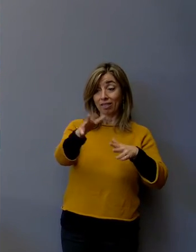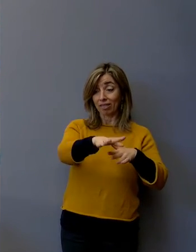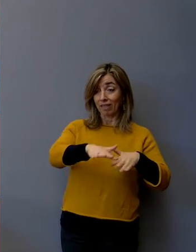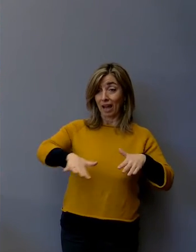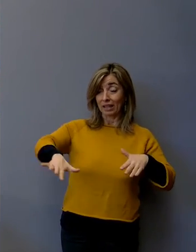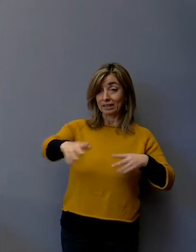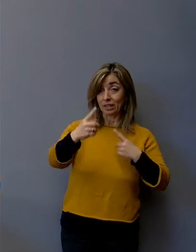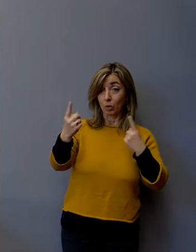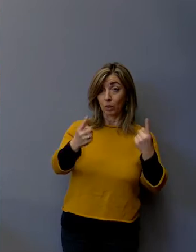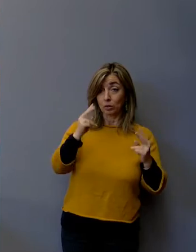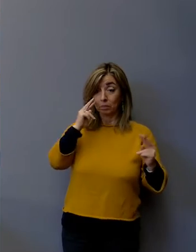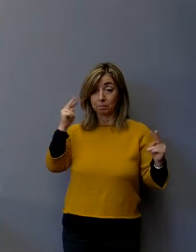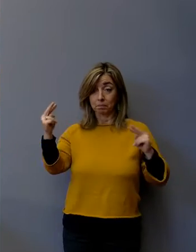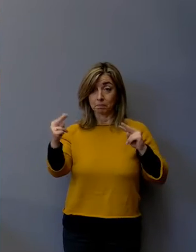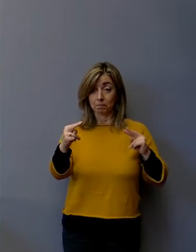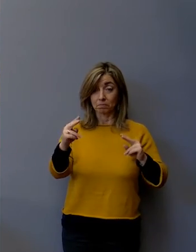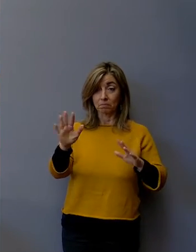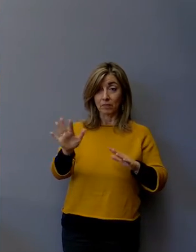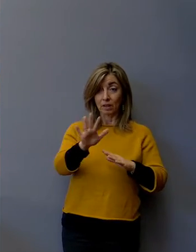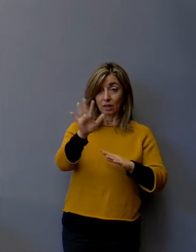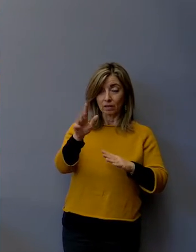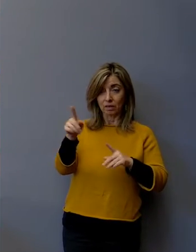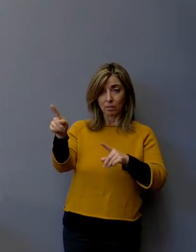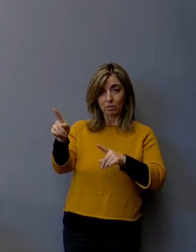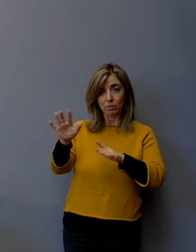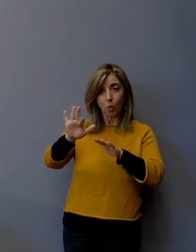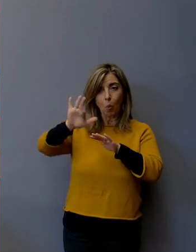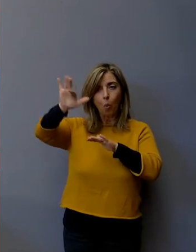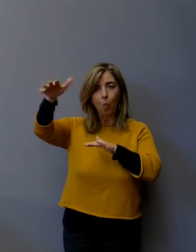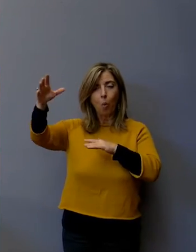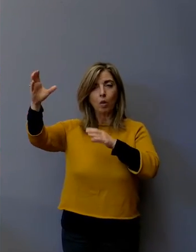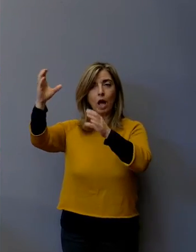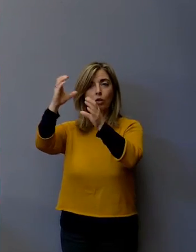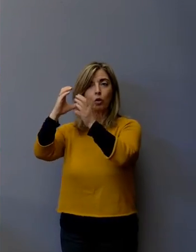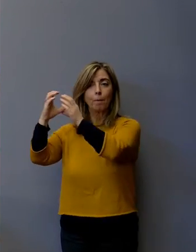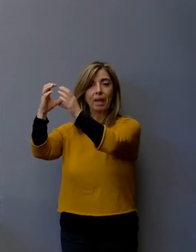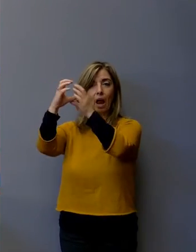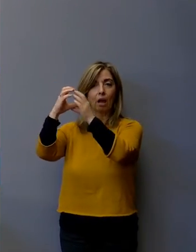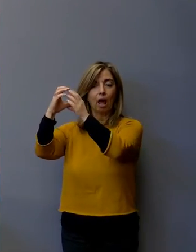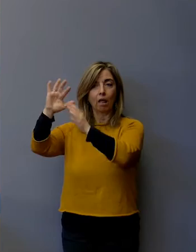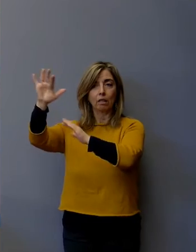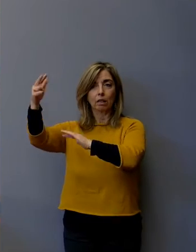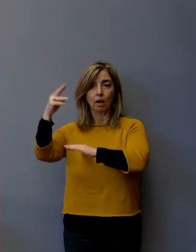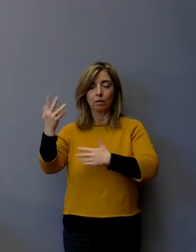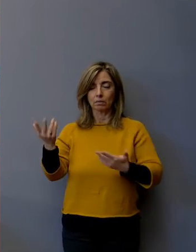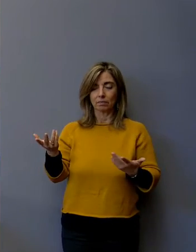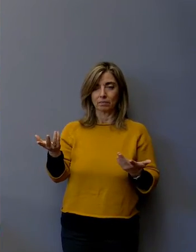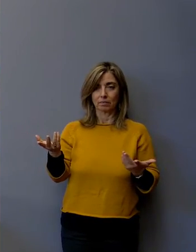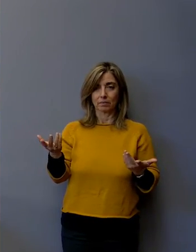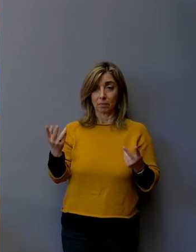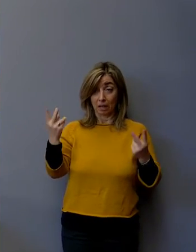diversi ho dunque francamente francamente parlando coi cittadini tutti i giorni come tutti